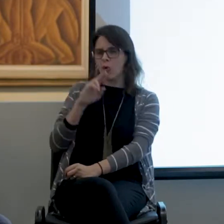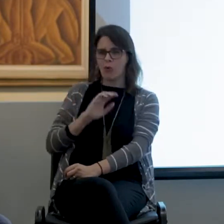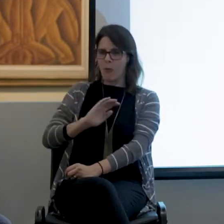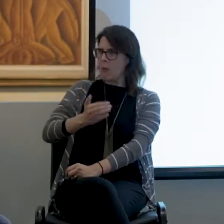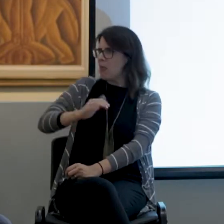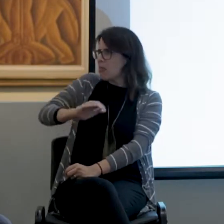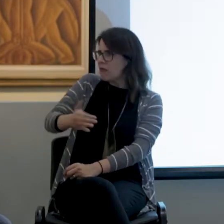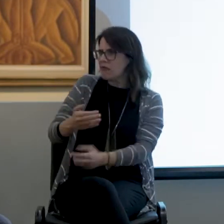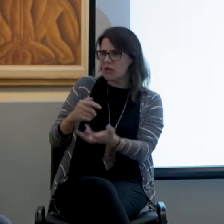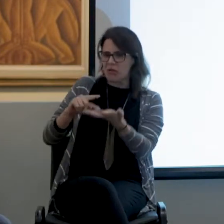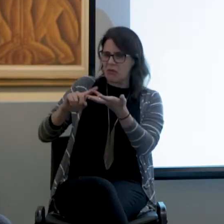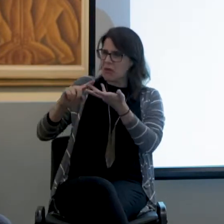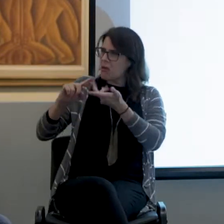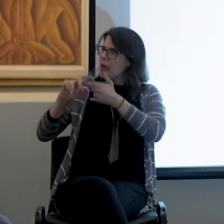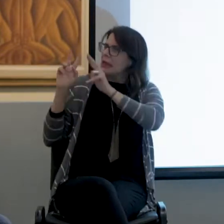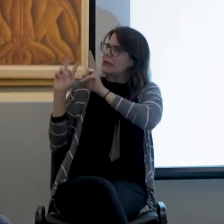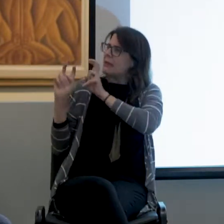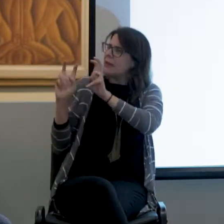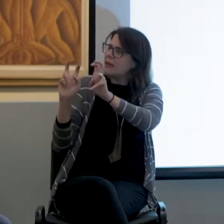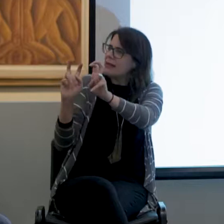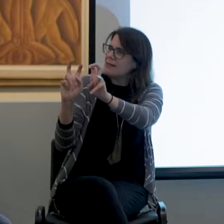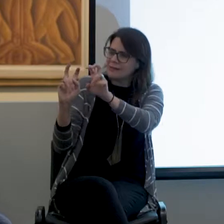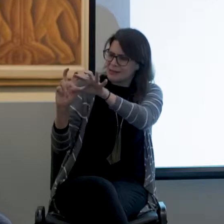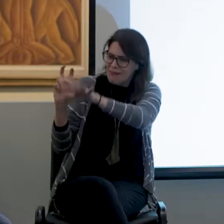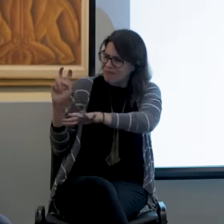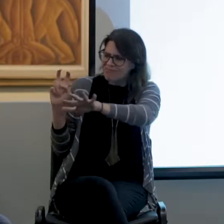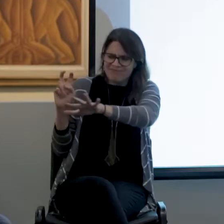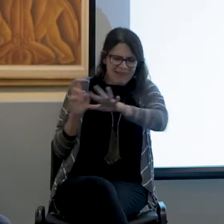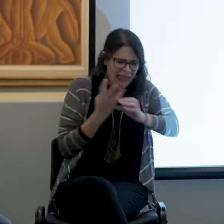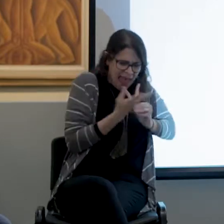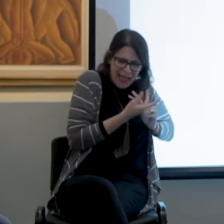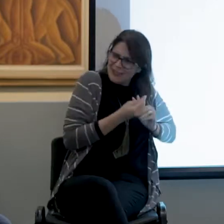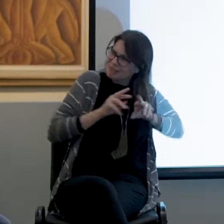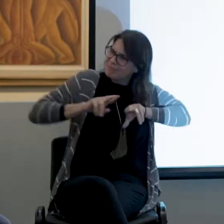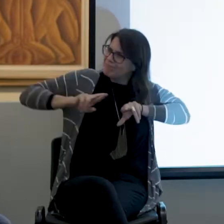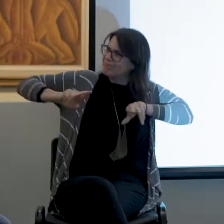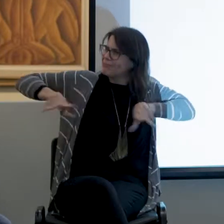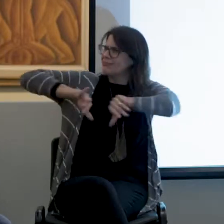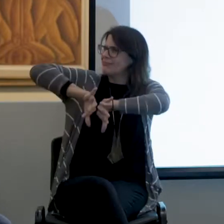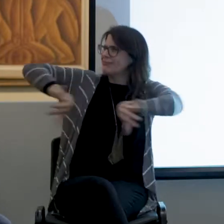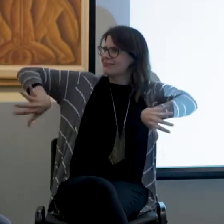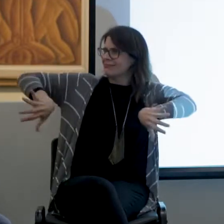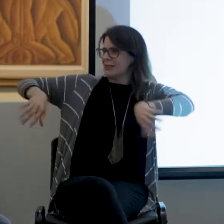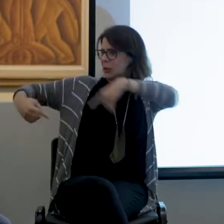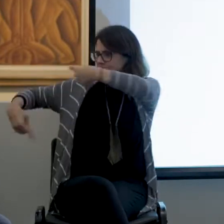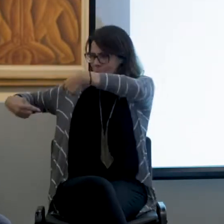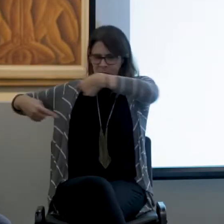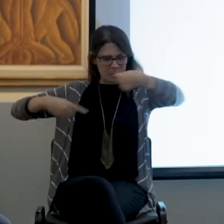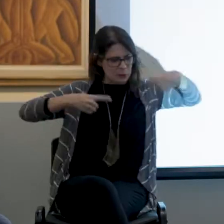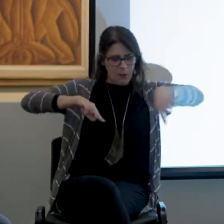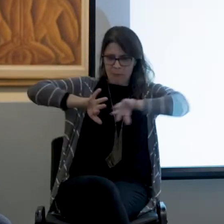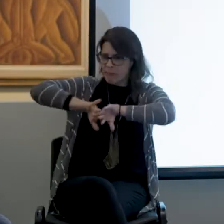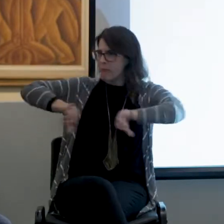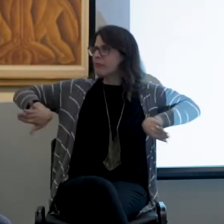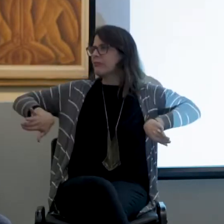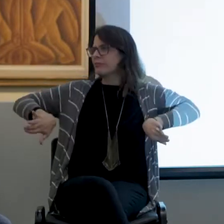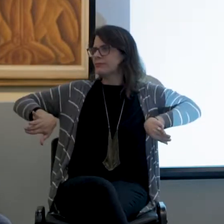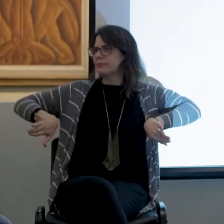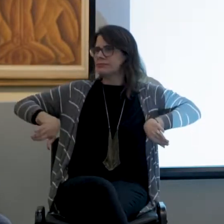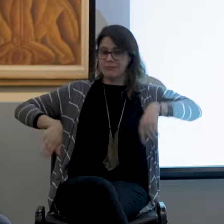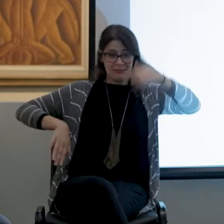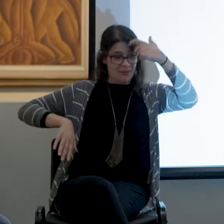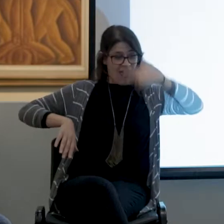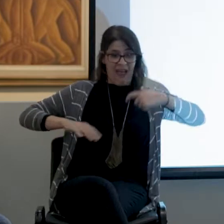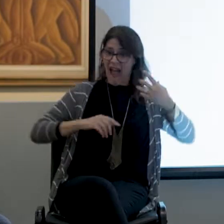pedofilia e tal, isso não tem nada a ver com o campo da arte. Isso é uma discussão bem boa. Não? O artista